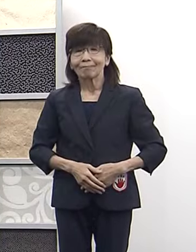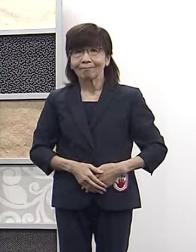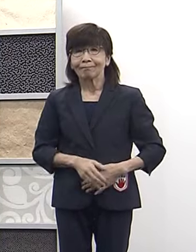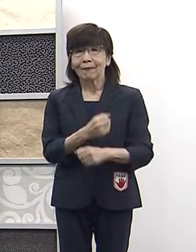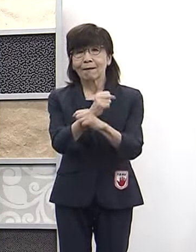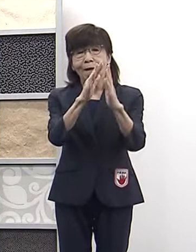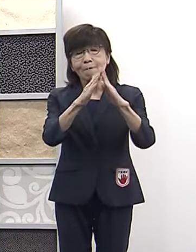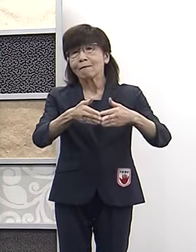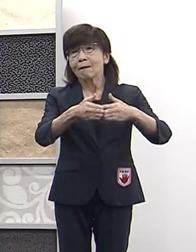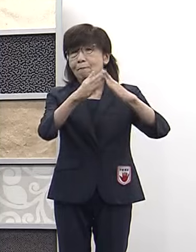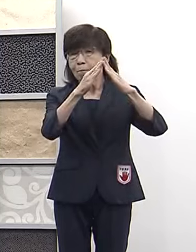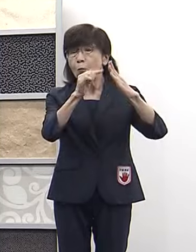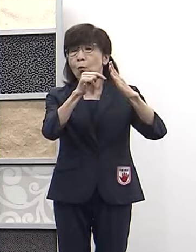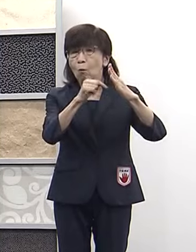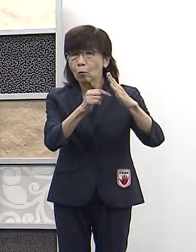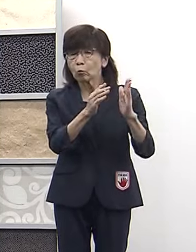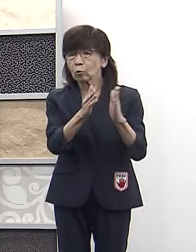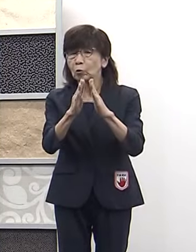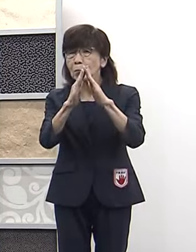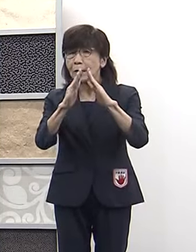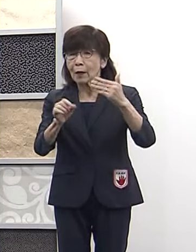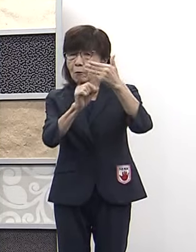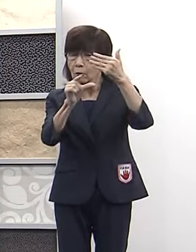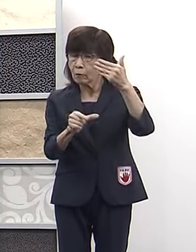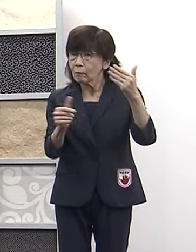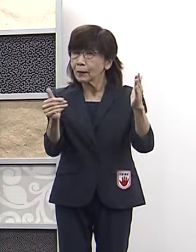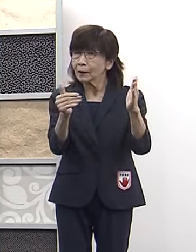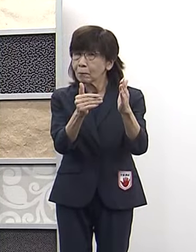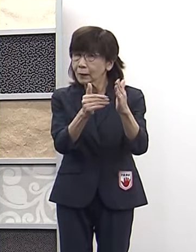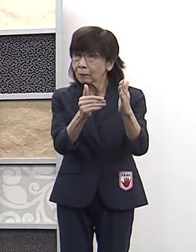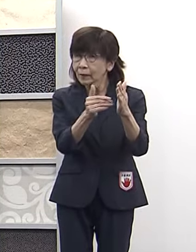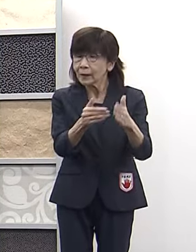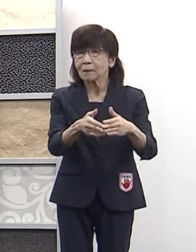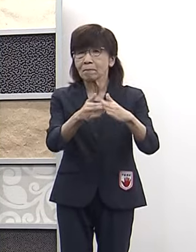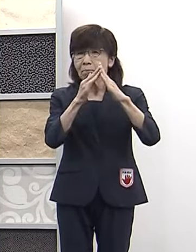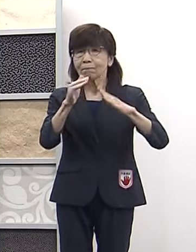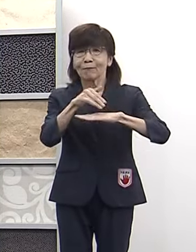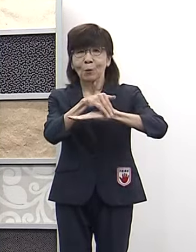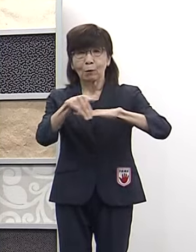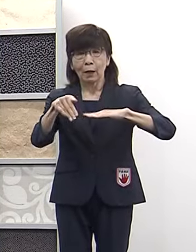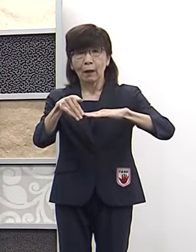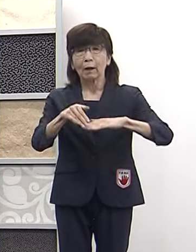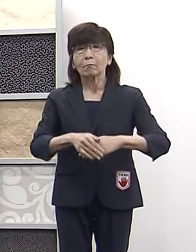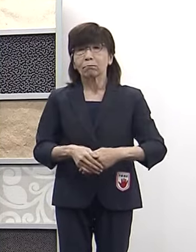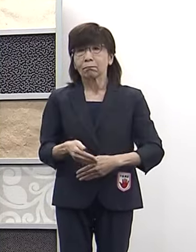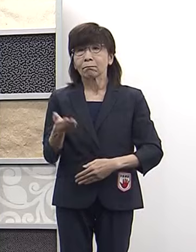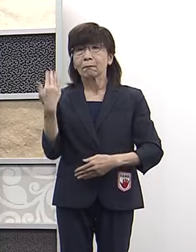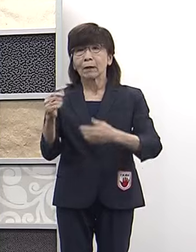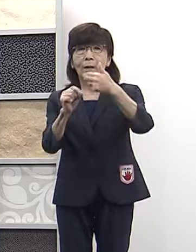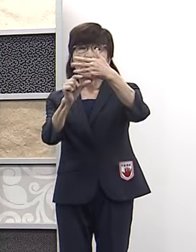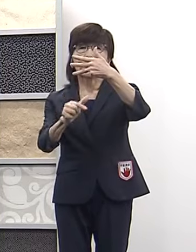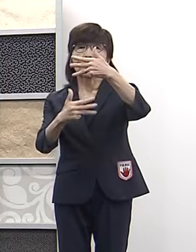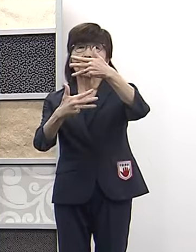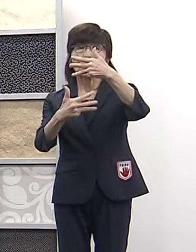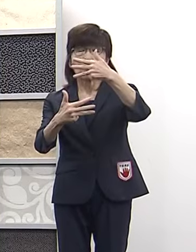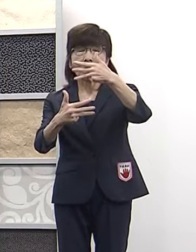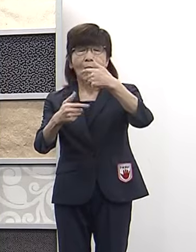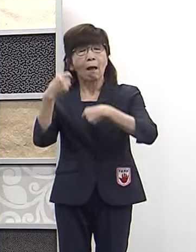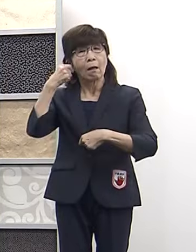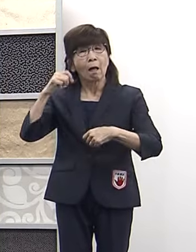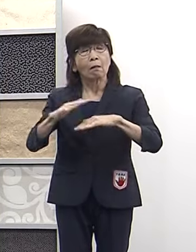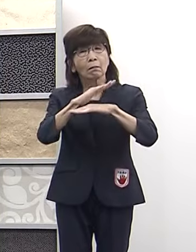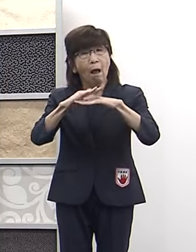準備会、月内には開催をいたしたいと思います。ご案内とおり、去る8月の8日ですが、南海トラ